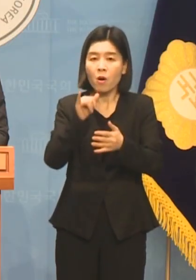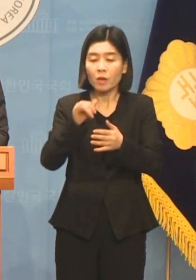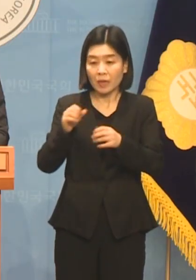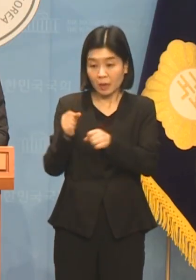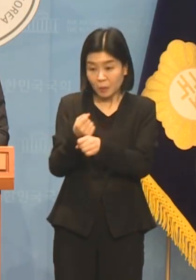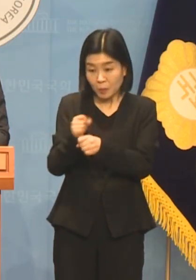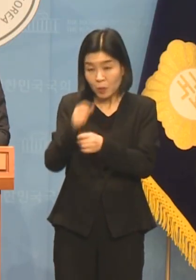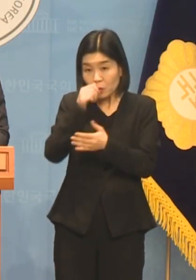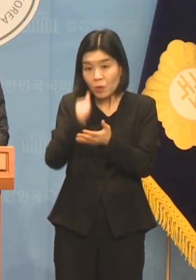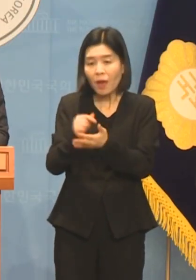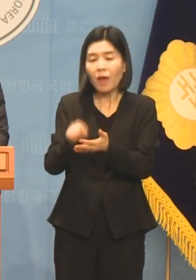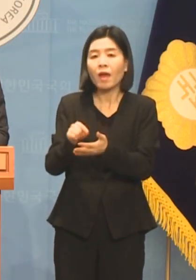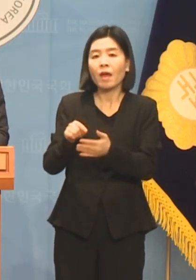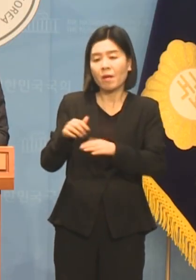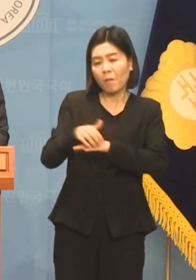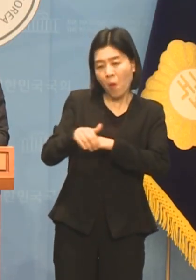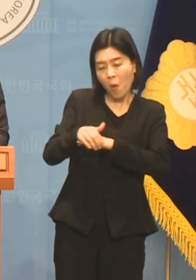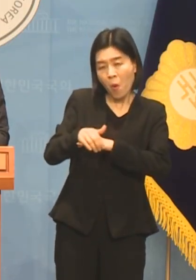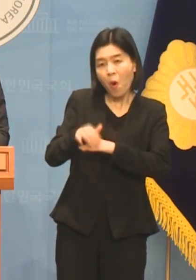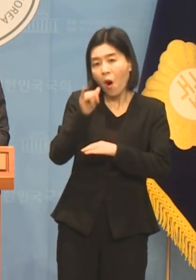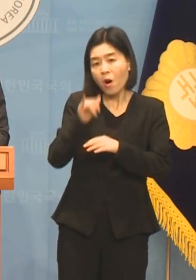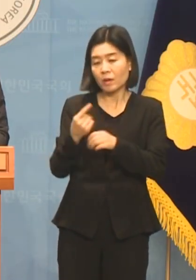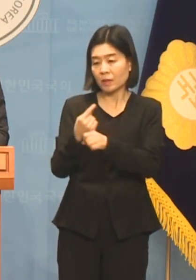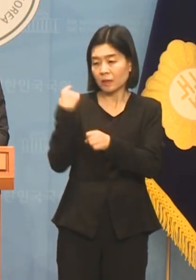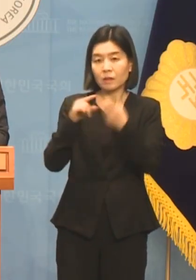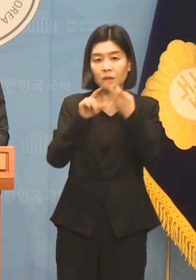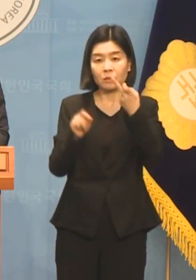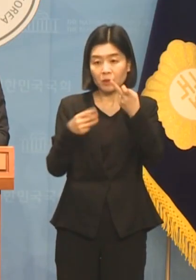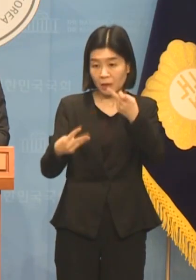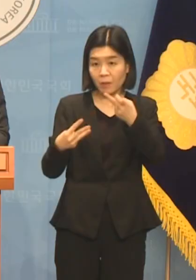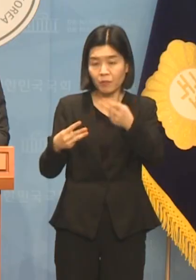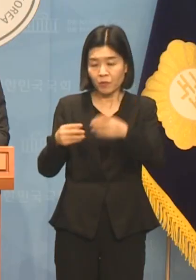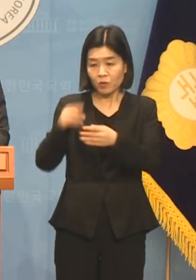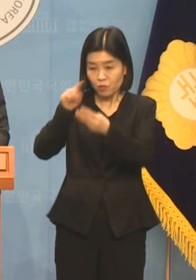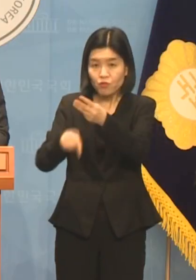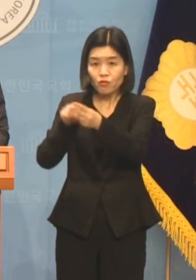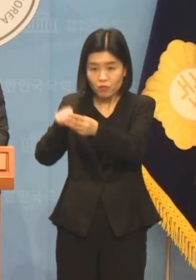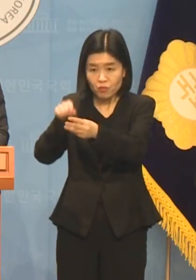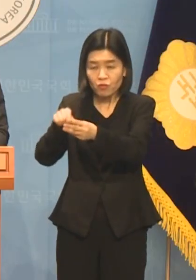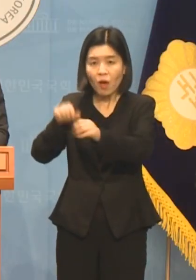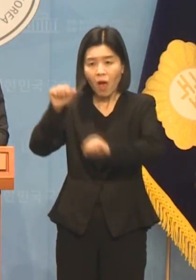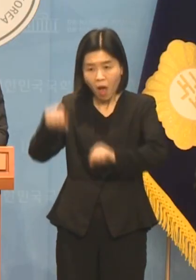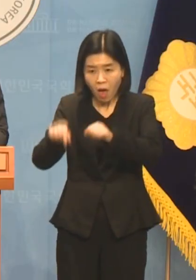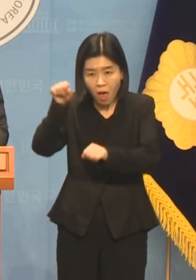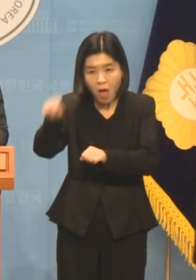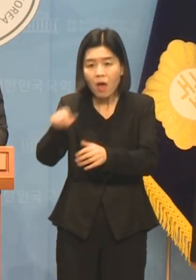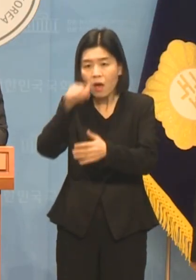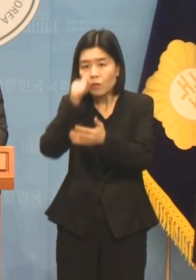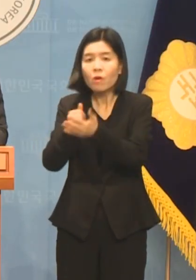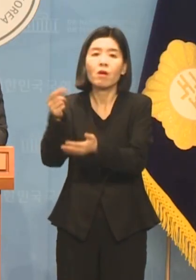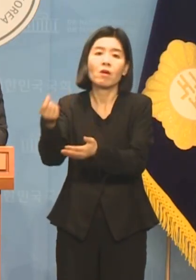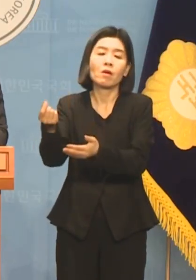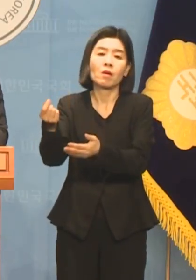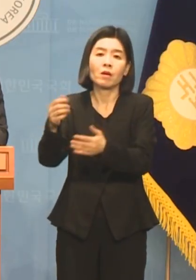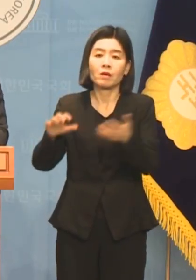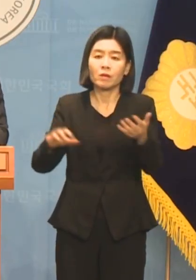경우에 해당합니다. 정확히 작년 12월 3일 윤석열이 꾸미고 자행한 행위입니다. 또한 내란